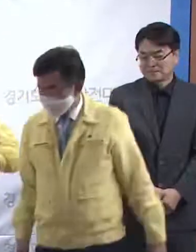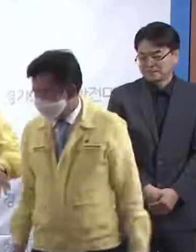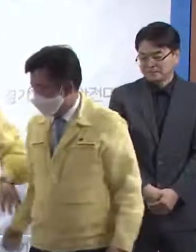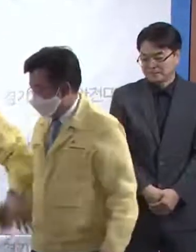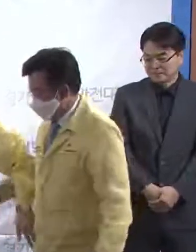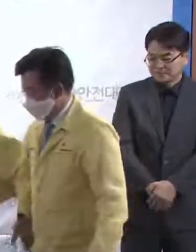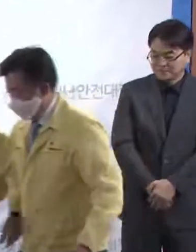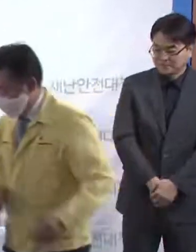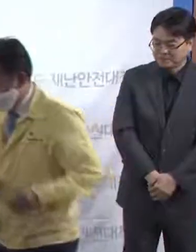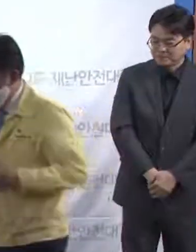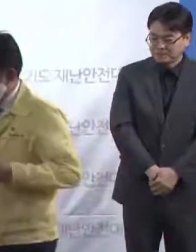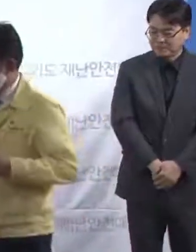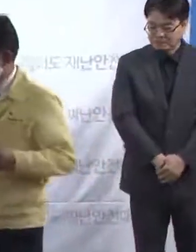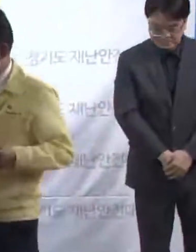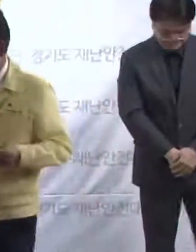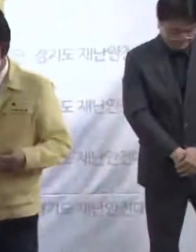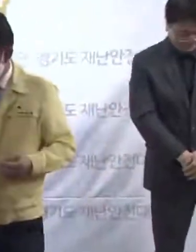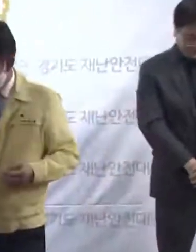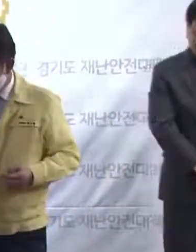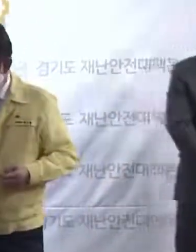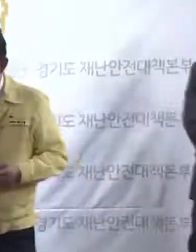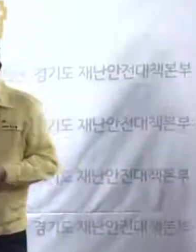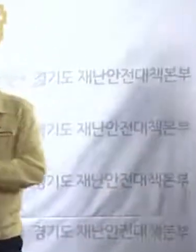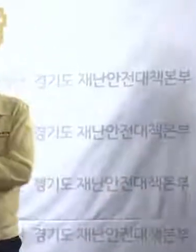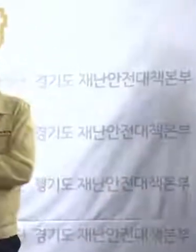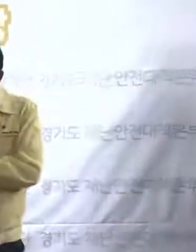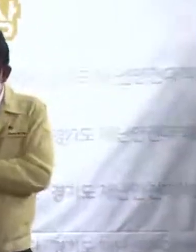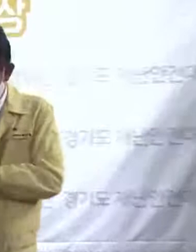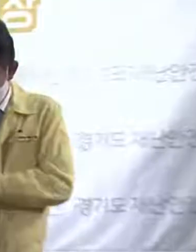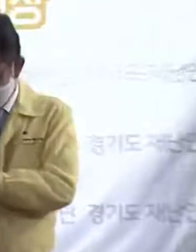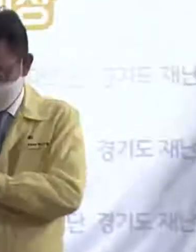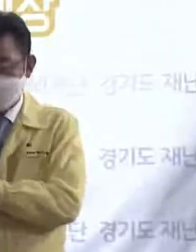네. 이렇게. 이렇게.